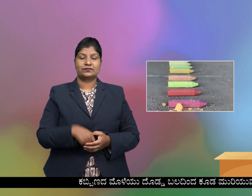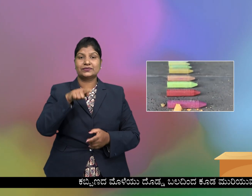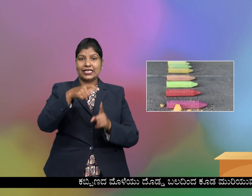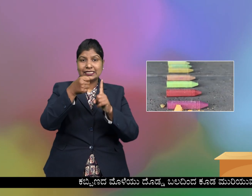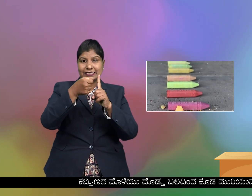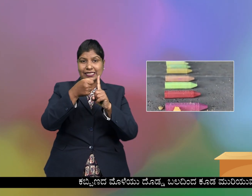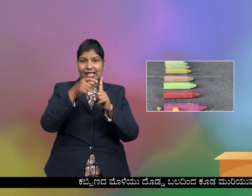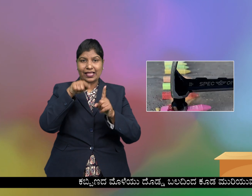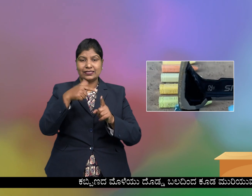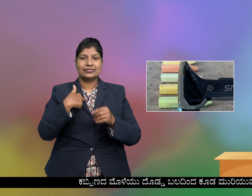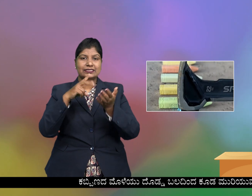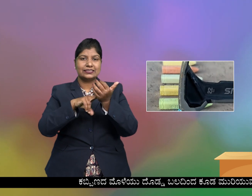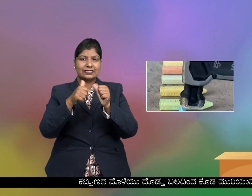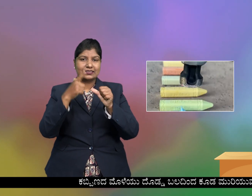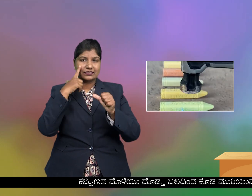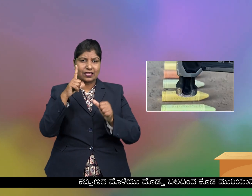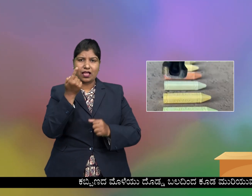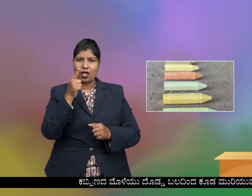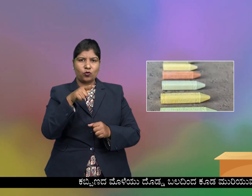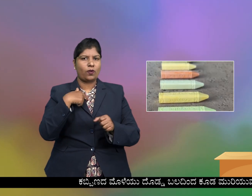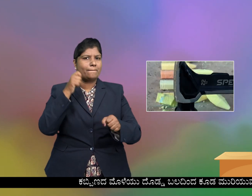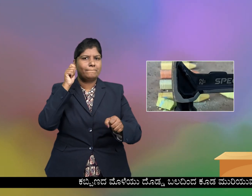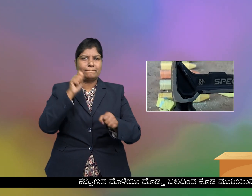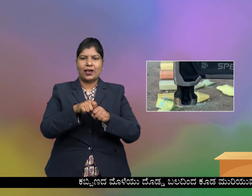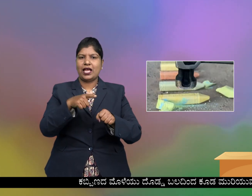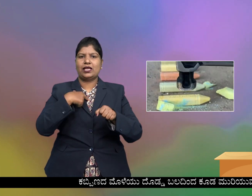ಕಬ್ಬಿಣದ ಮೊಳೆಯ ದೊಡ್ಡ ಬಲದಿಂದ ಕೂಡ ಮುರಿಯುವುದಿಲ್ಲ.